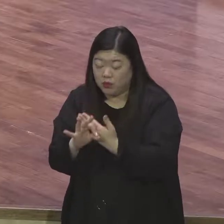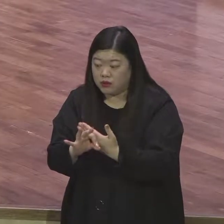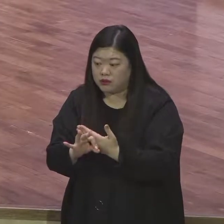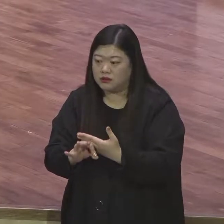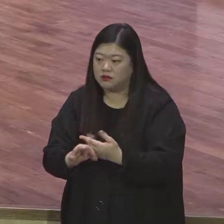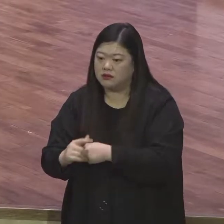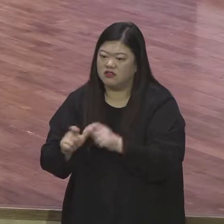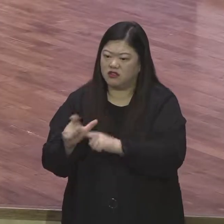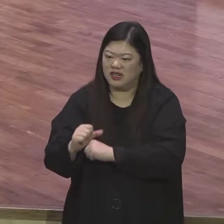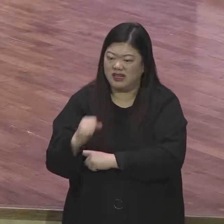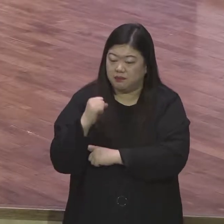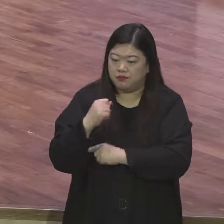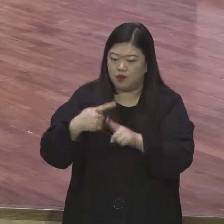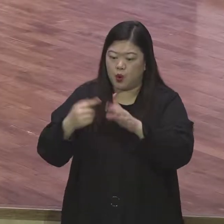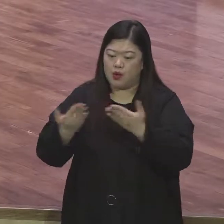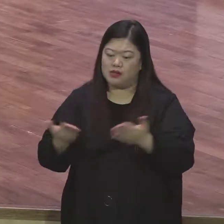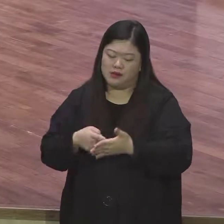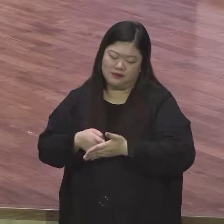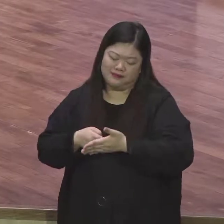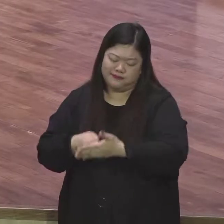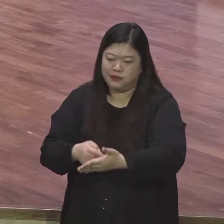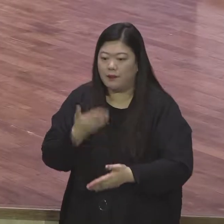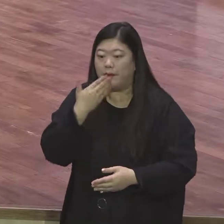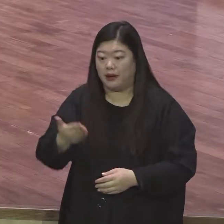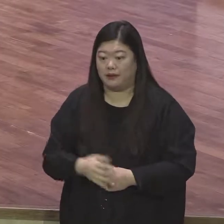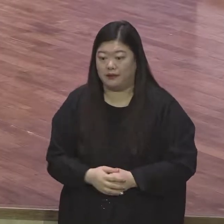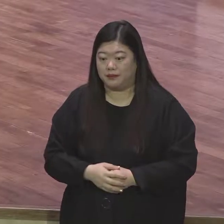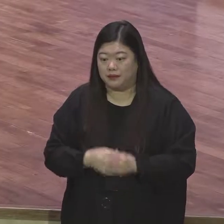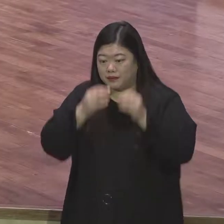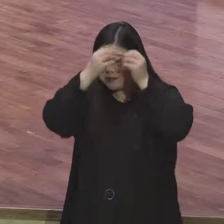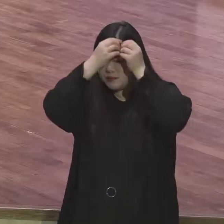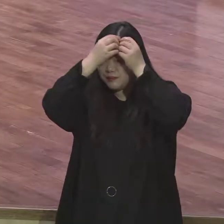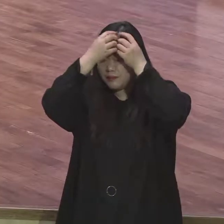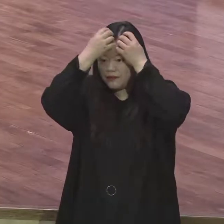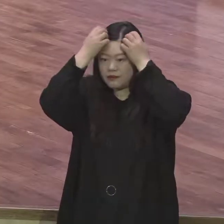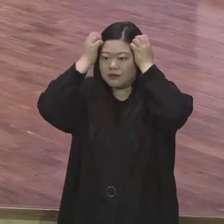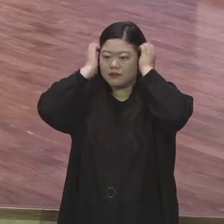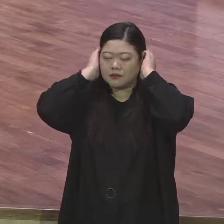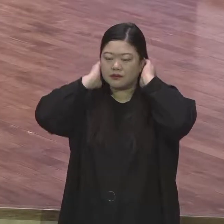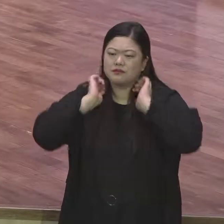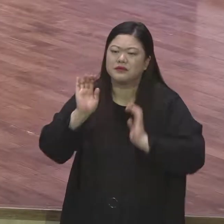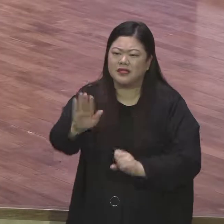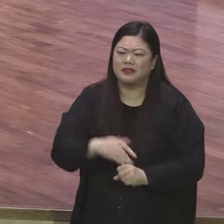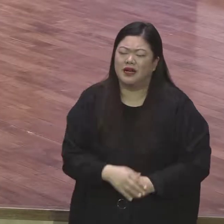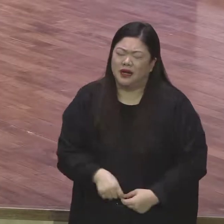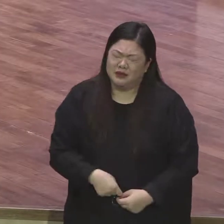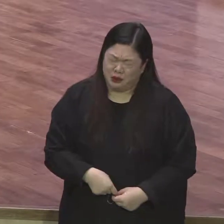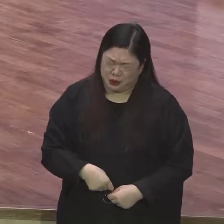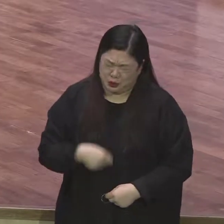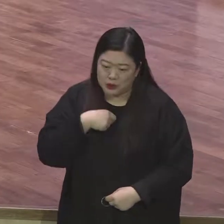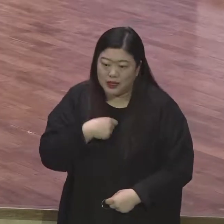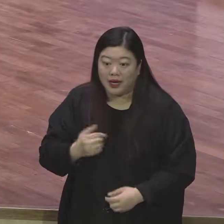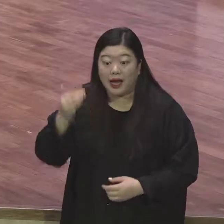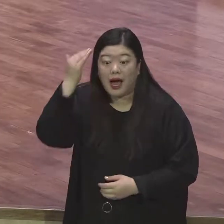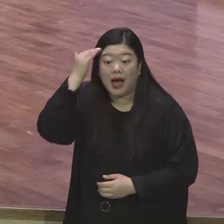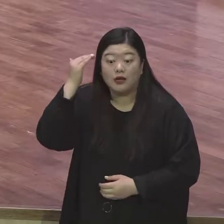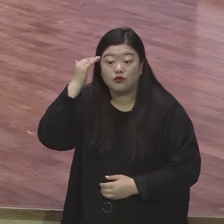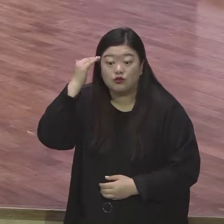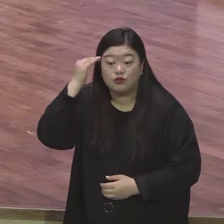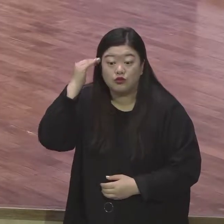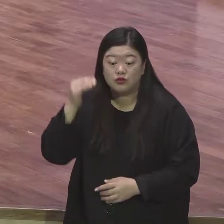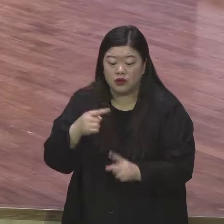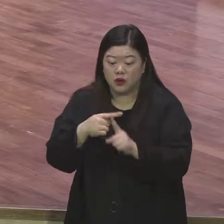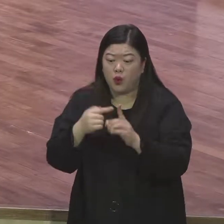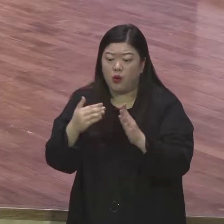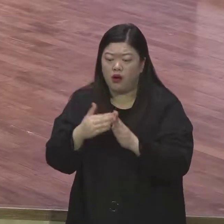못해요. 교회가 사회에 영향 못 미쳐요. 왜 이렇게 교회는 많은데 사회는 변하지 않습니까? 교회가